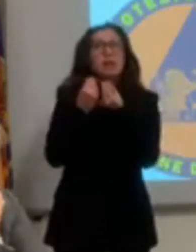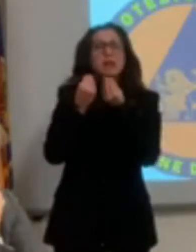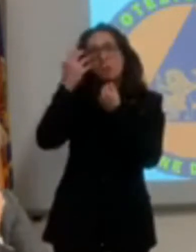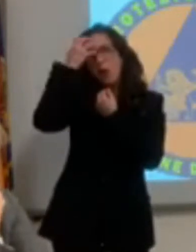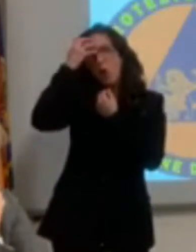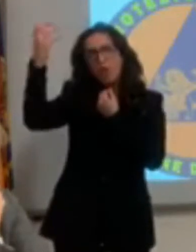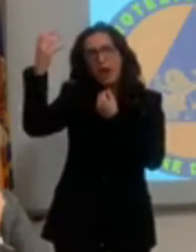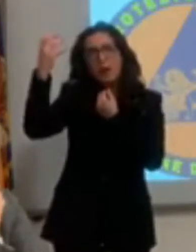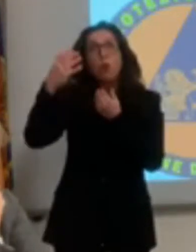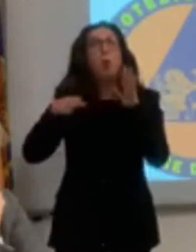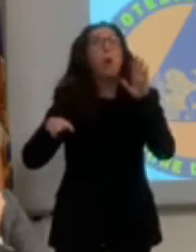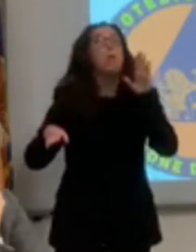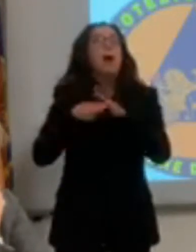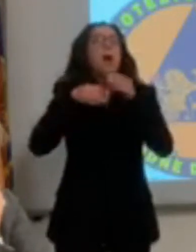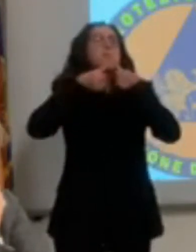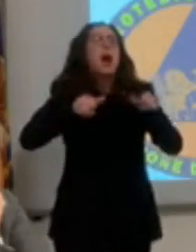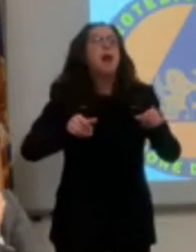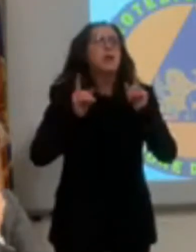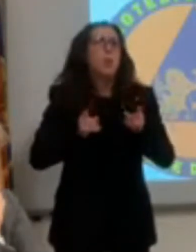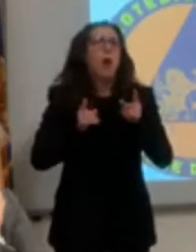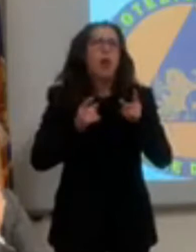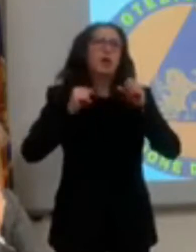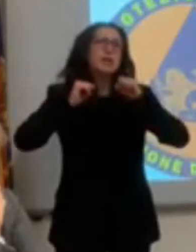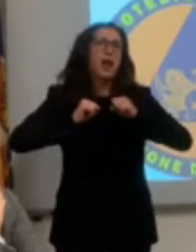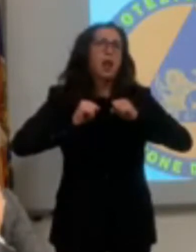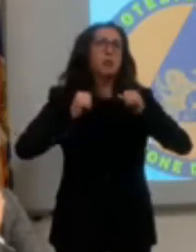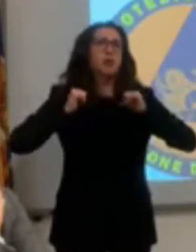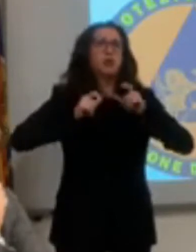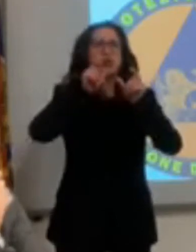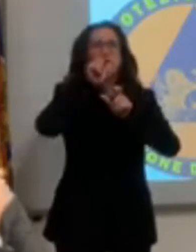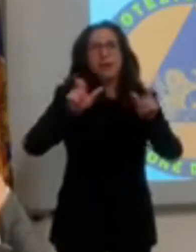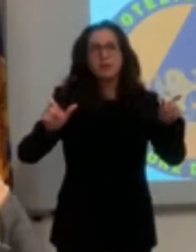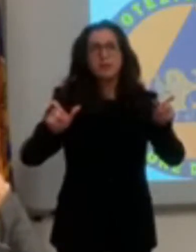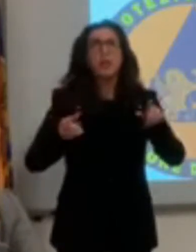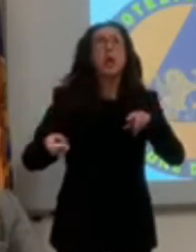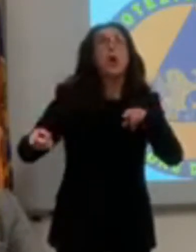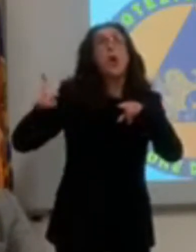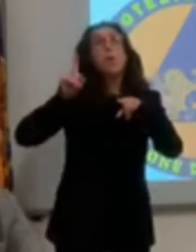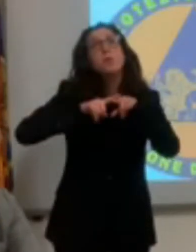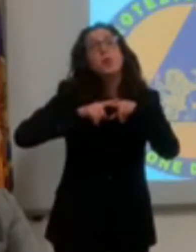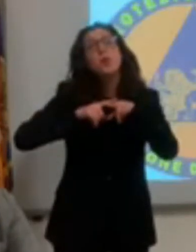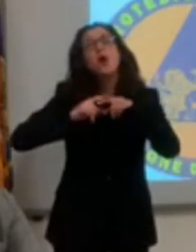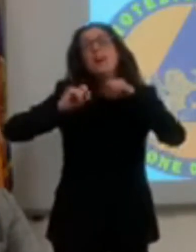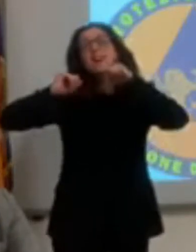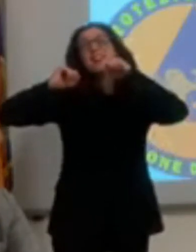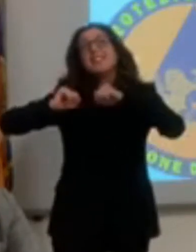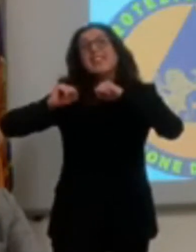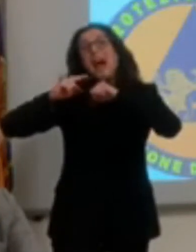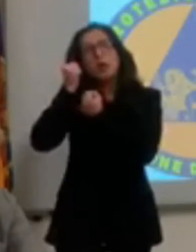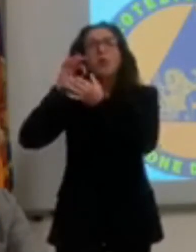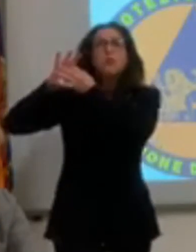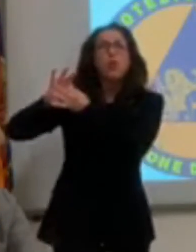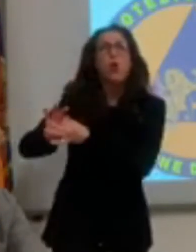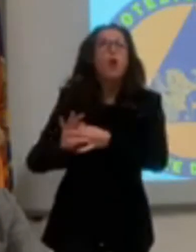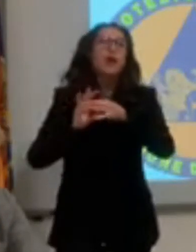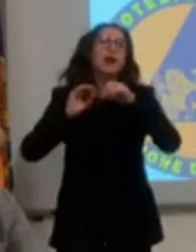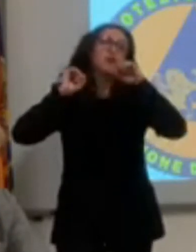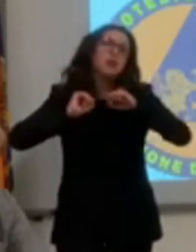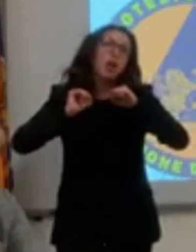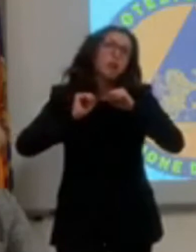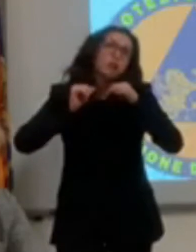ma ce n'è poi anche un altro di sicurezza della salute e quello dell'economia e poi rica adesso a salute dei cittadini e poi